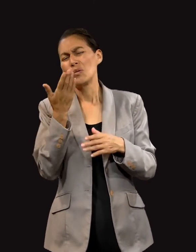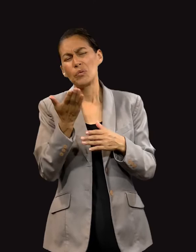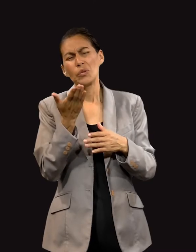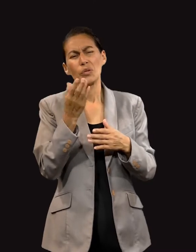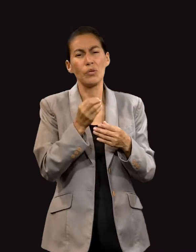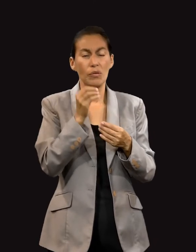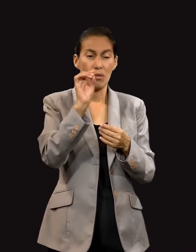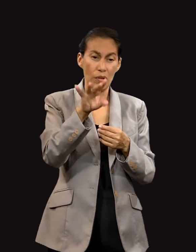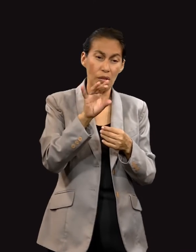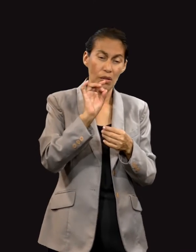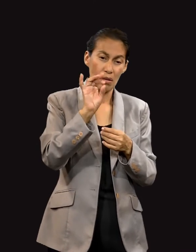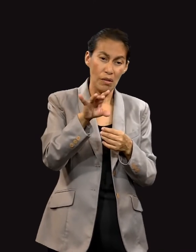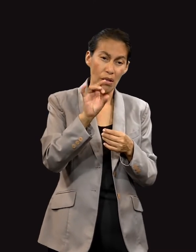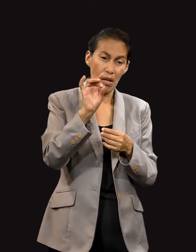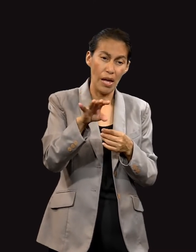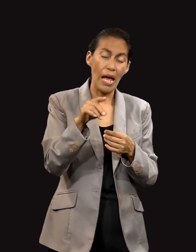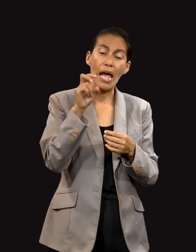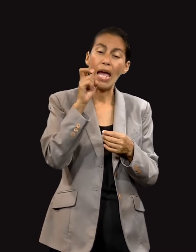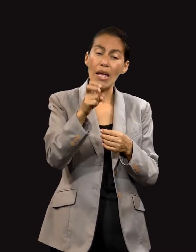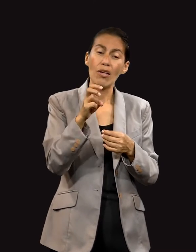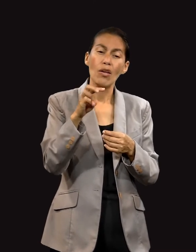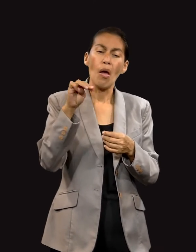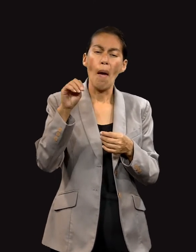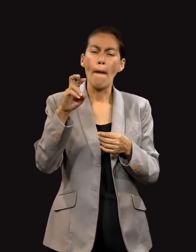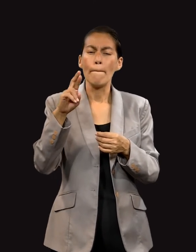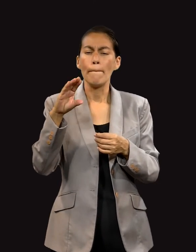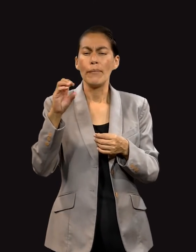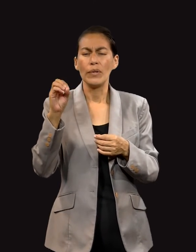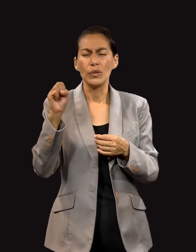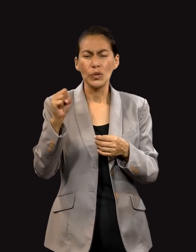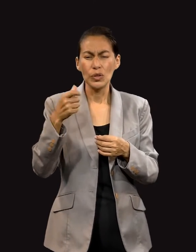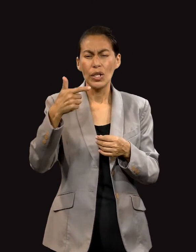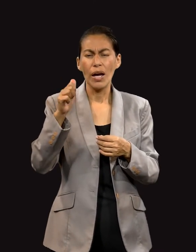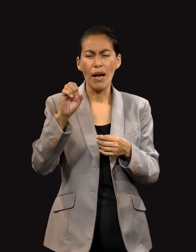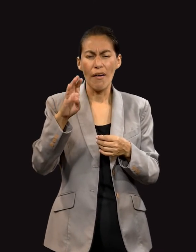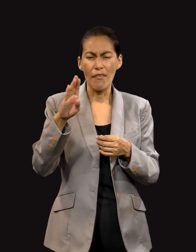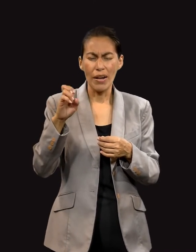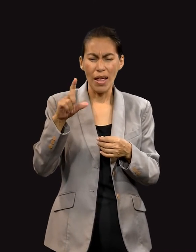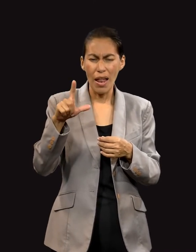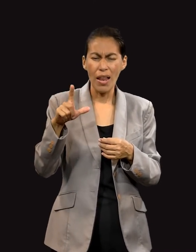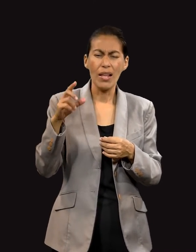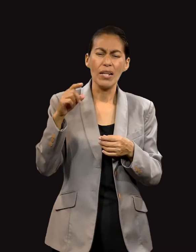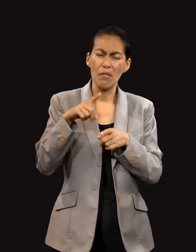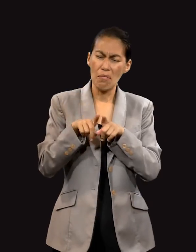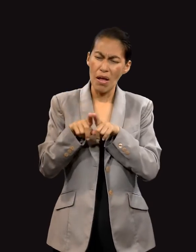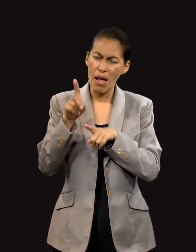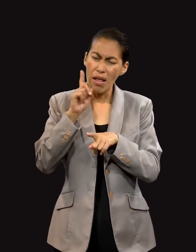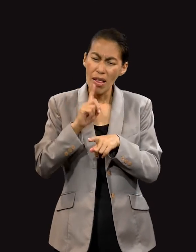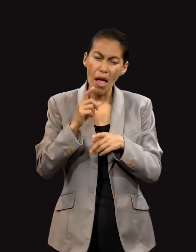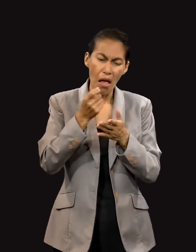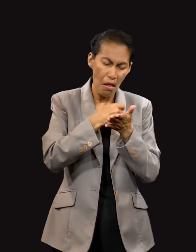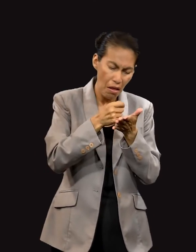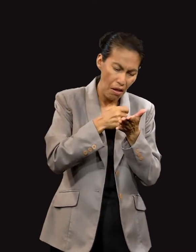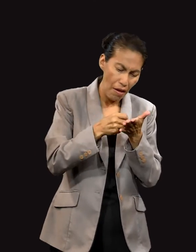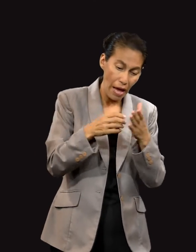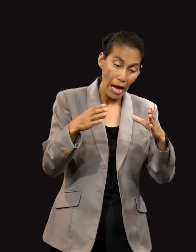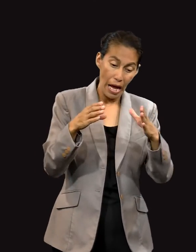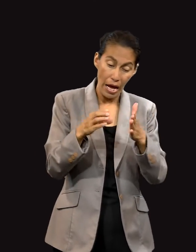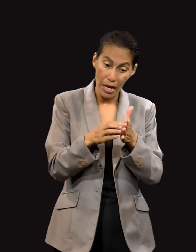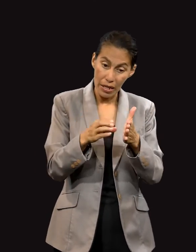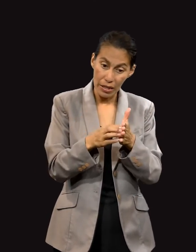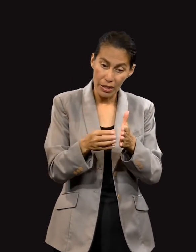escribirla, Marcos, su hermana. Y entonces escriben las oraciones y se van metiendo ahí. Cuando hay algún